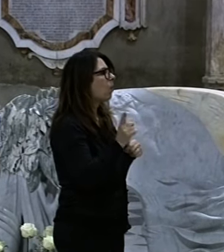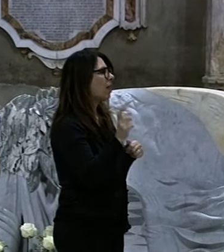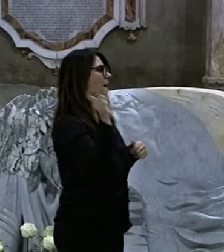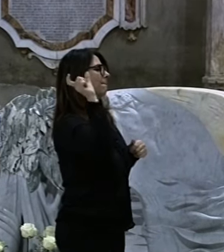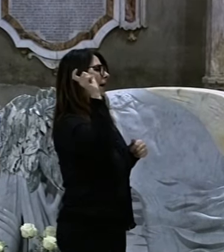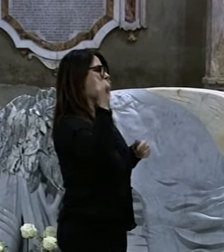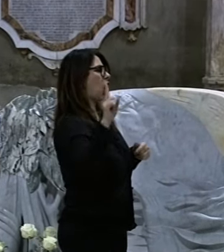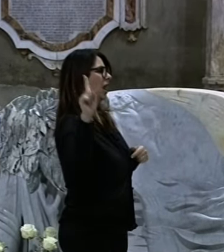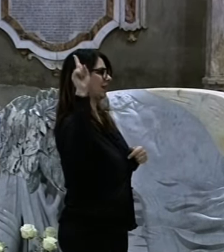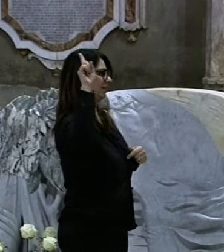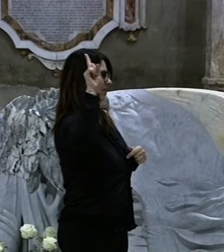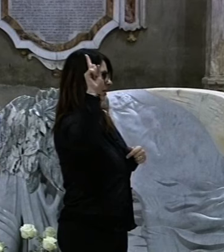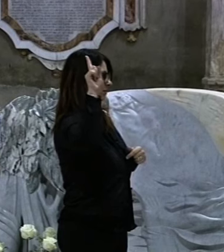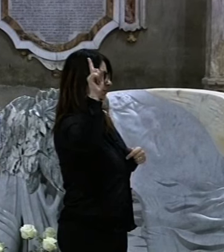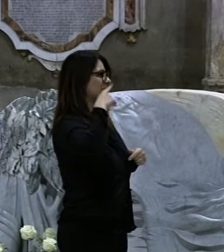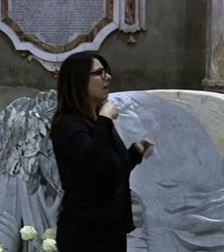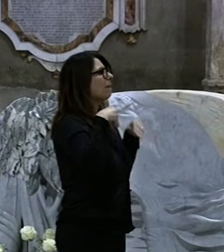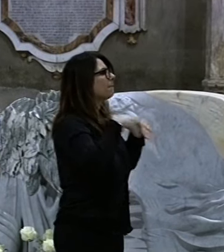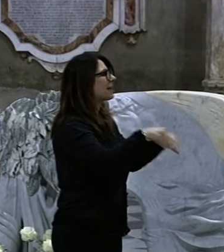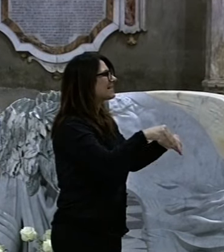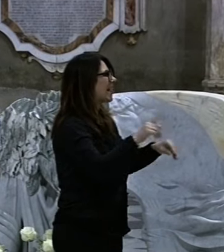sua presenza nell'Eucaristia.